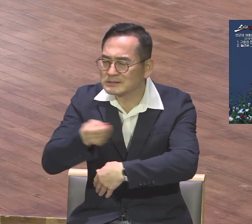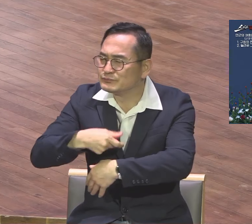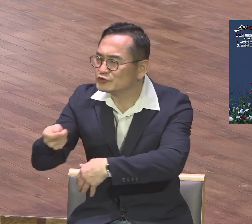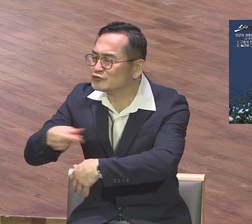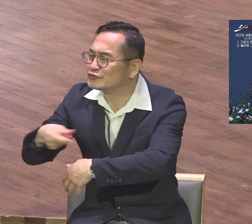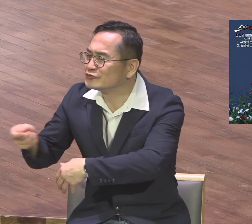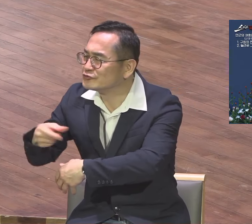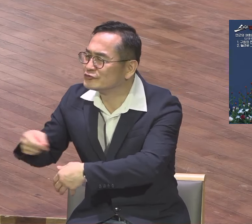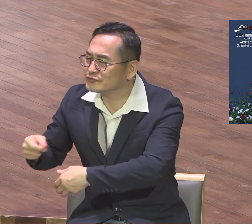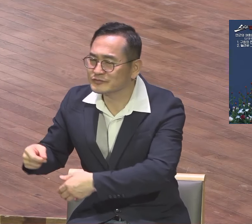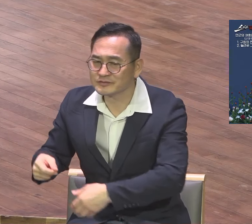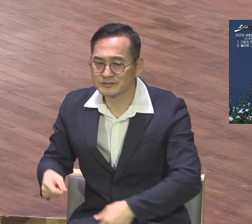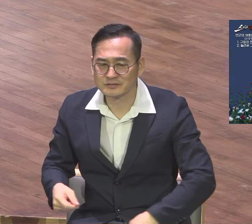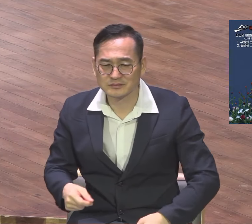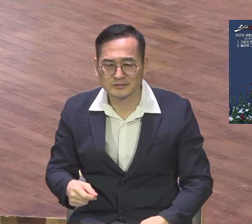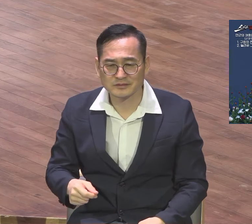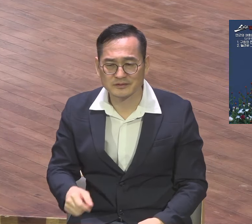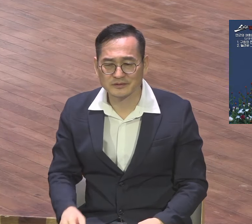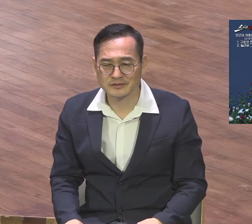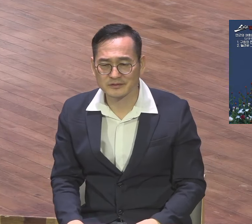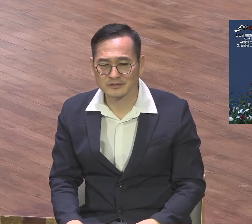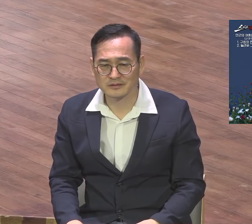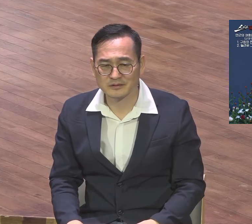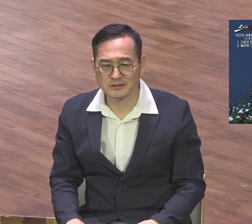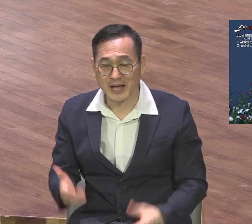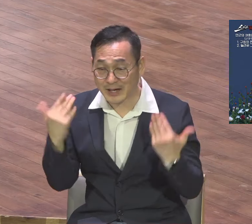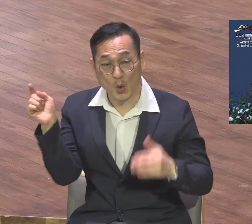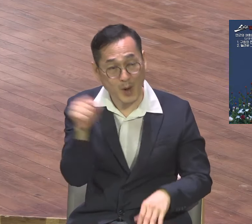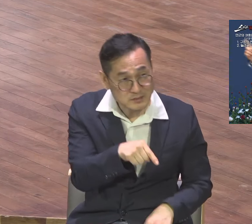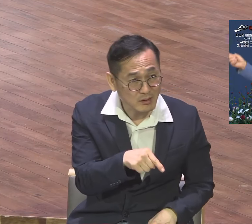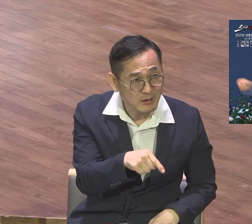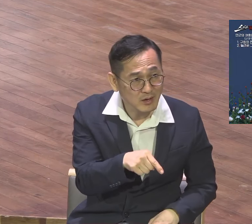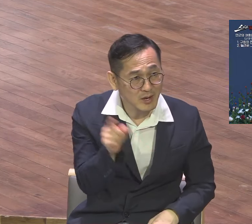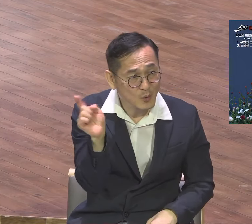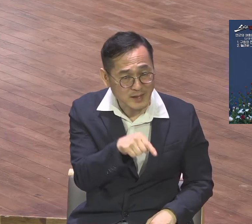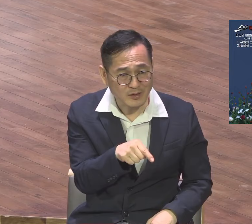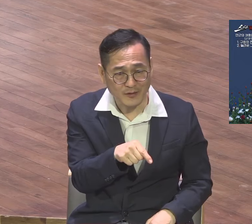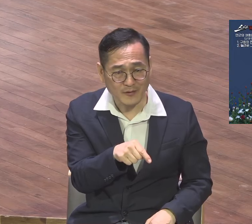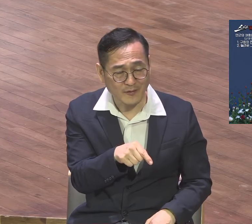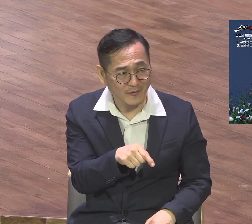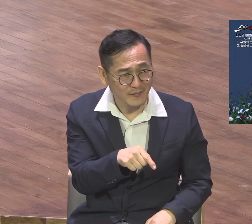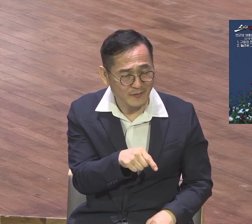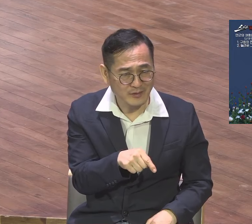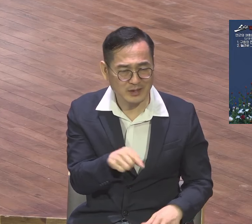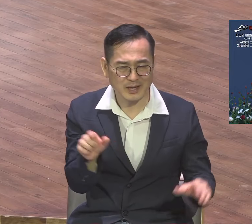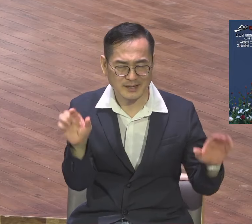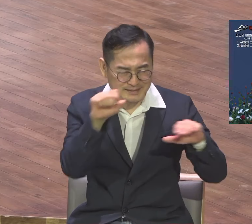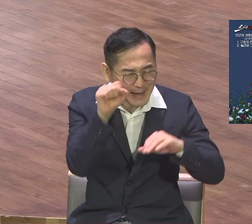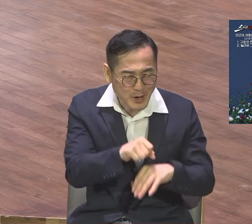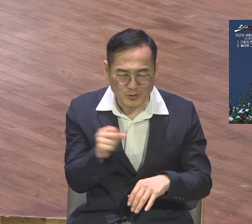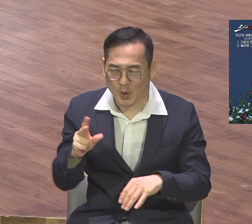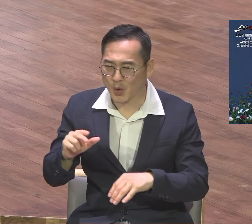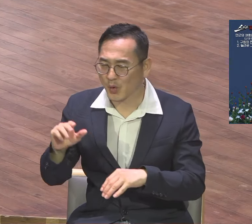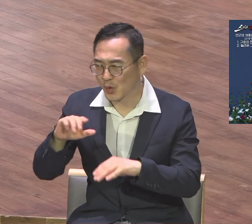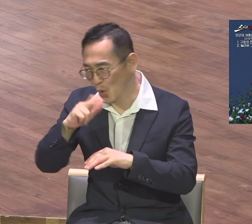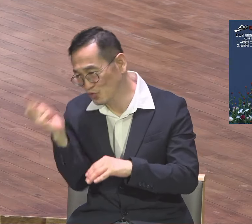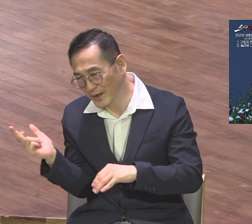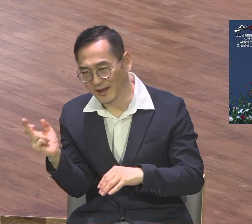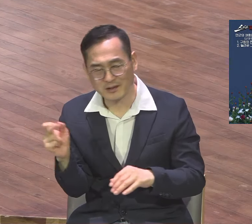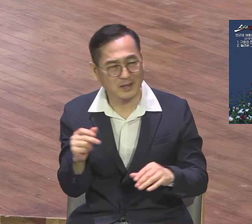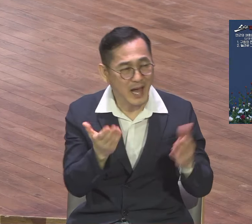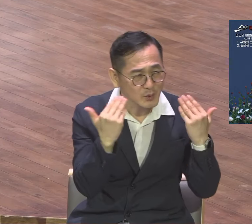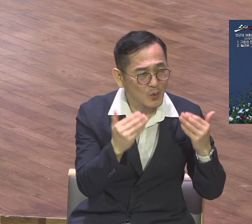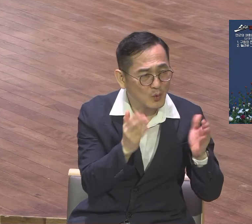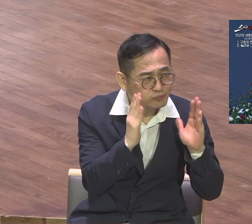갔다가 수업 2시간 못하고 나와야 돼요. 신문 돌려야 되니까 4시부터 돌려야 되기 때문에 그 신문 수업 못하고 나와요. 나와